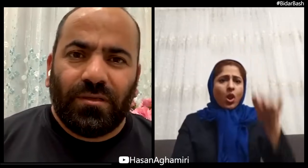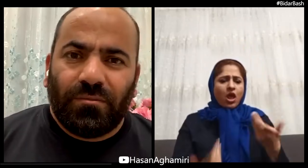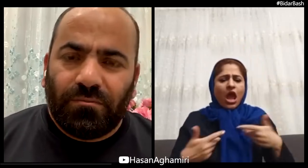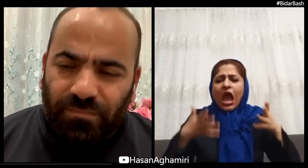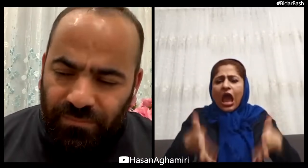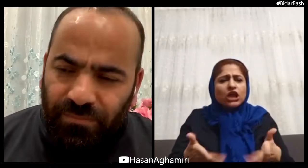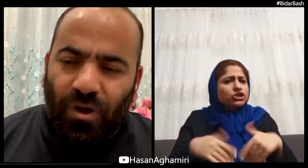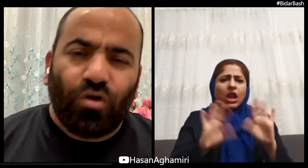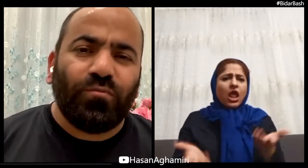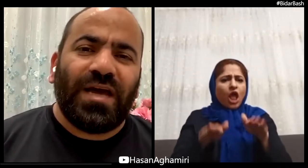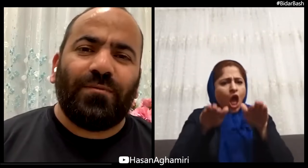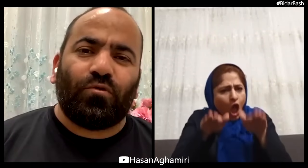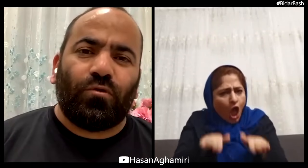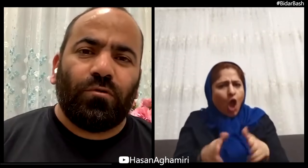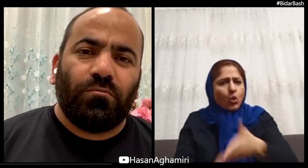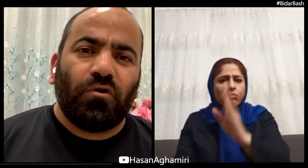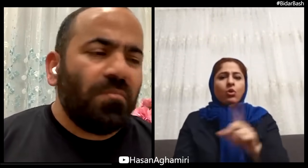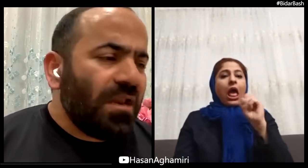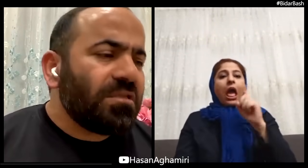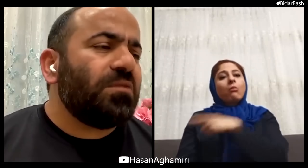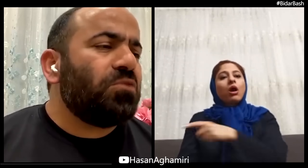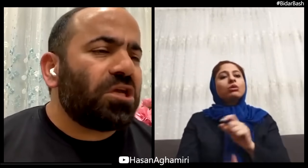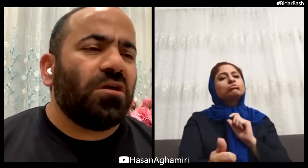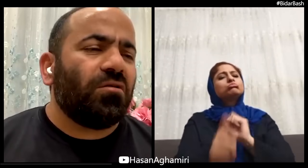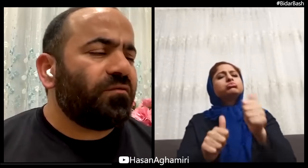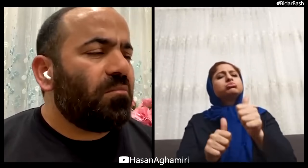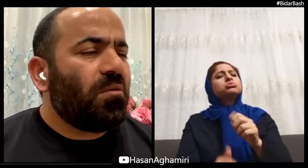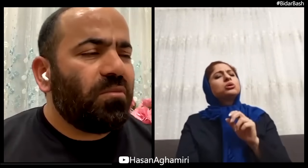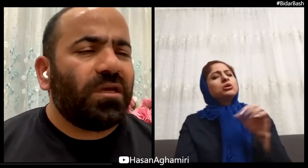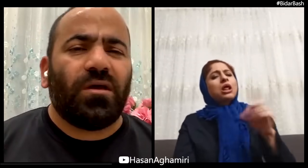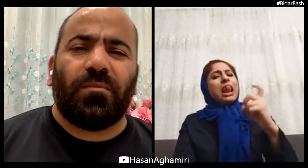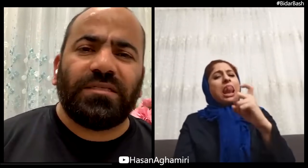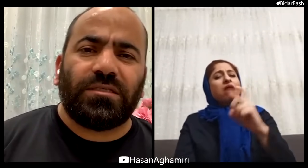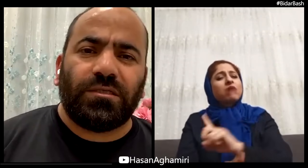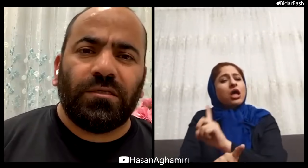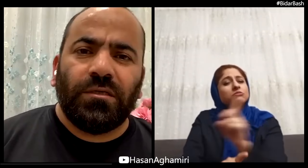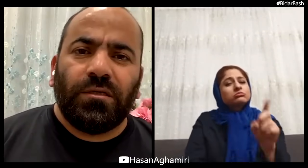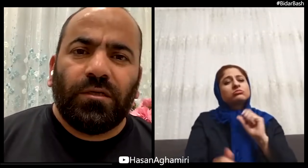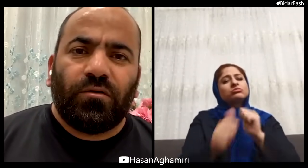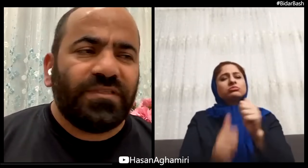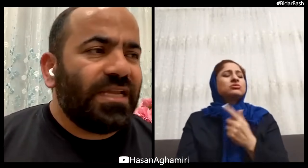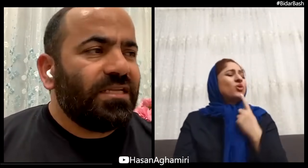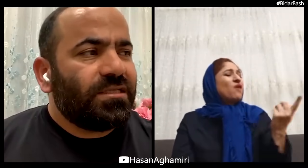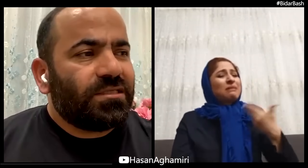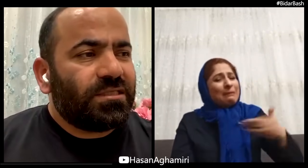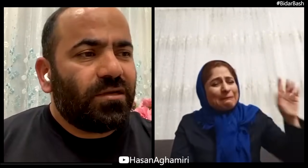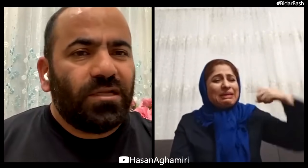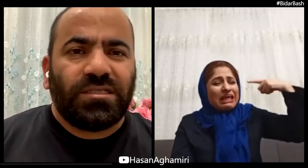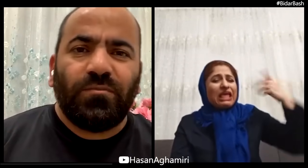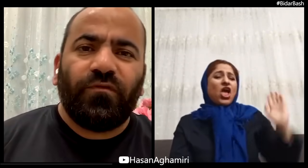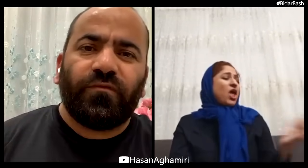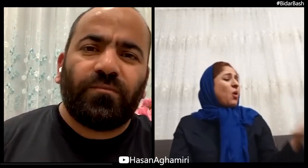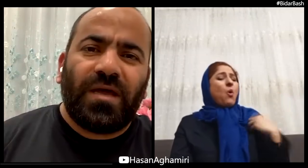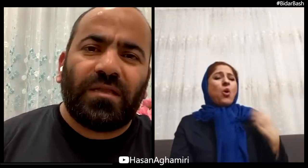که آرومتر برو. گفت منم اصلا بی خیال، گفتم بابا بی خیال بسیجی. گفت سر یه